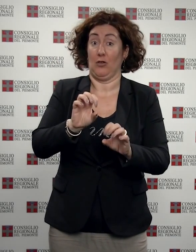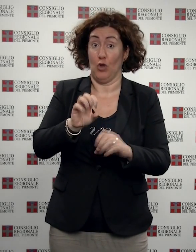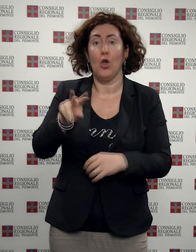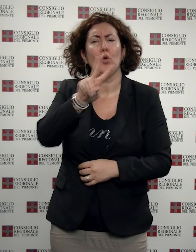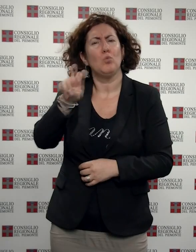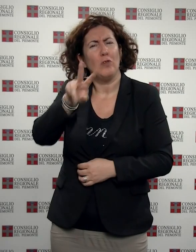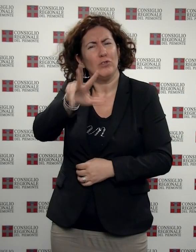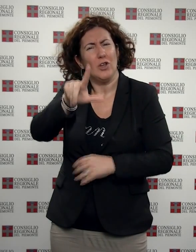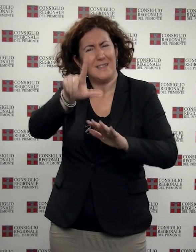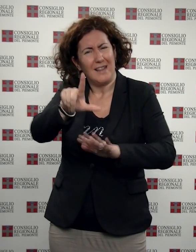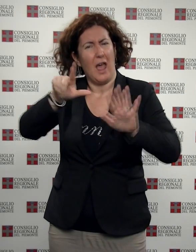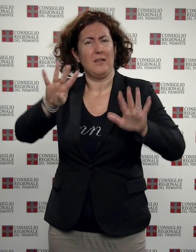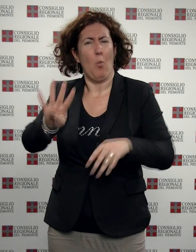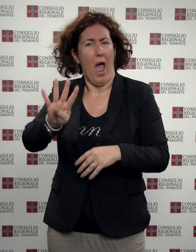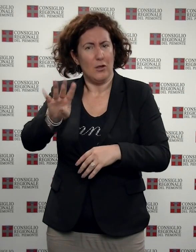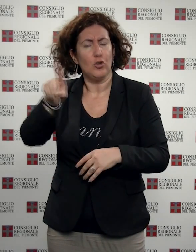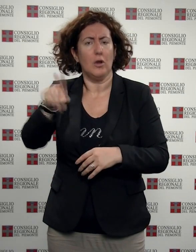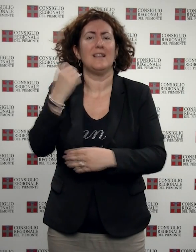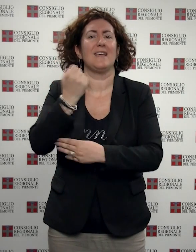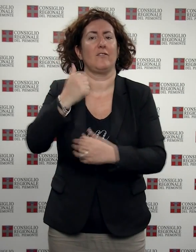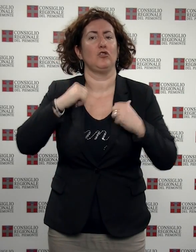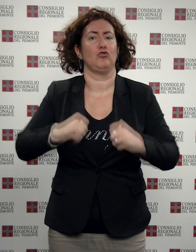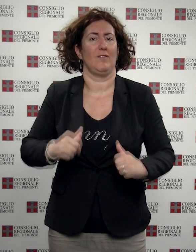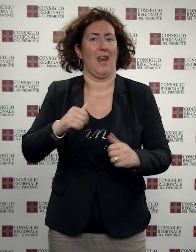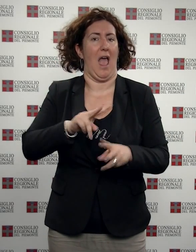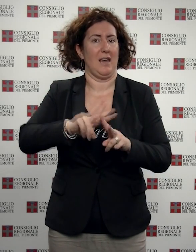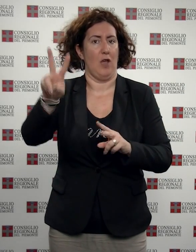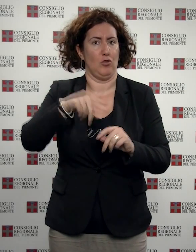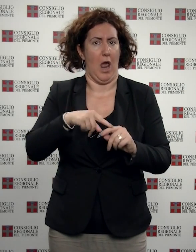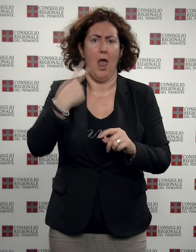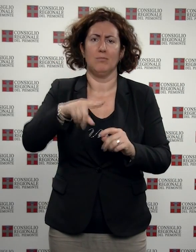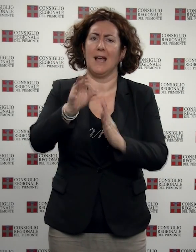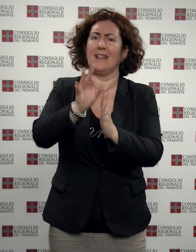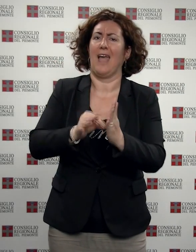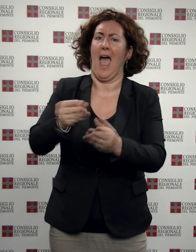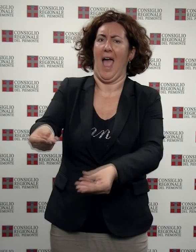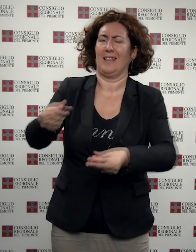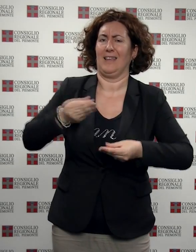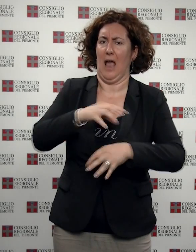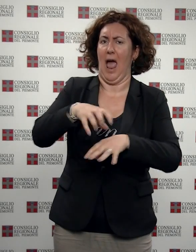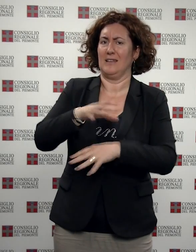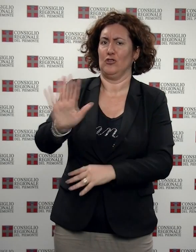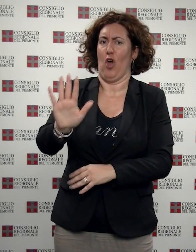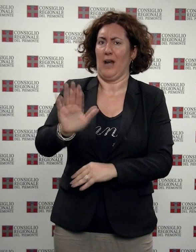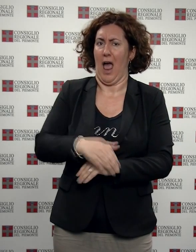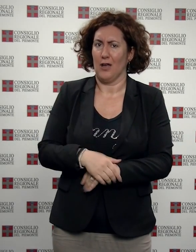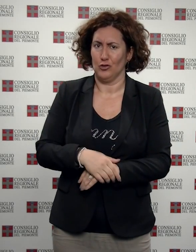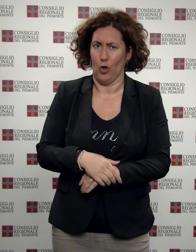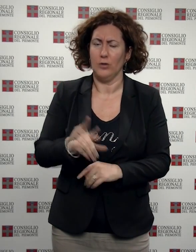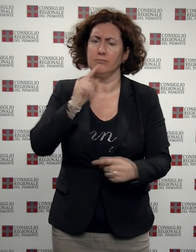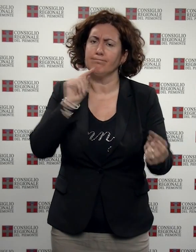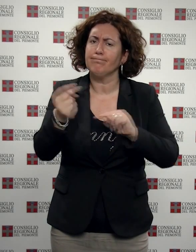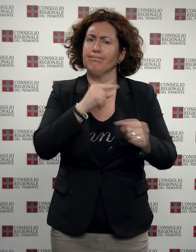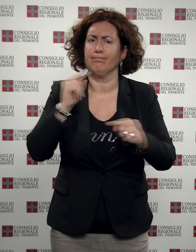274 inseriti nel Servizio Civile Nazionale. Sono alcuni dei dati presentati dall'assessore competente e dibattuti dall'Assemblea durante il